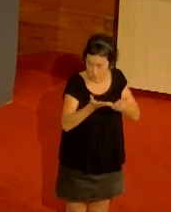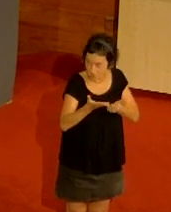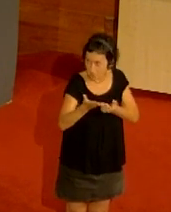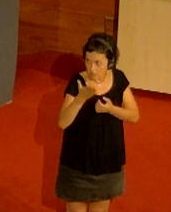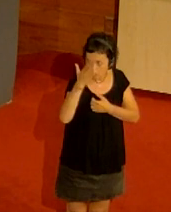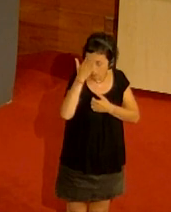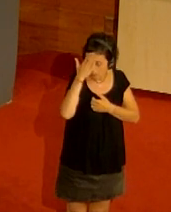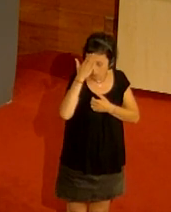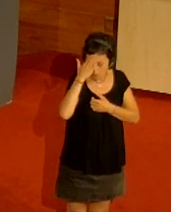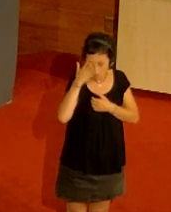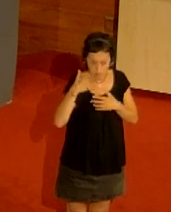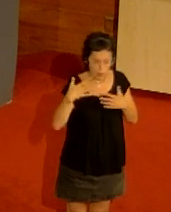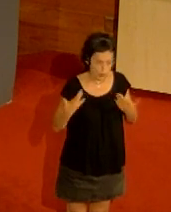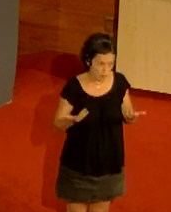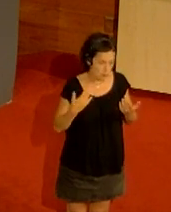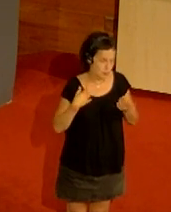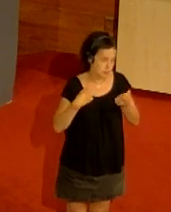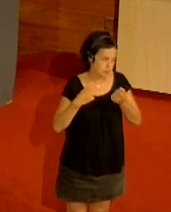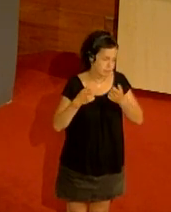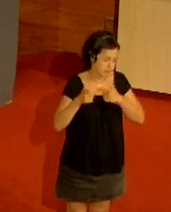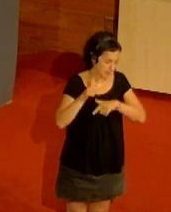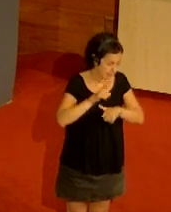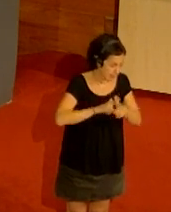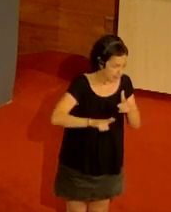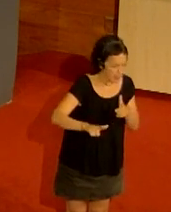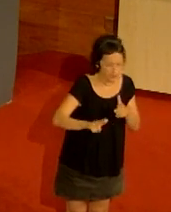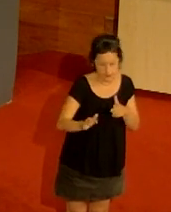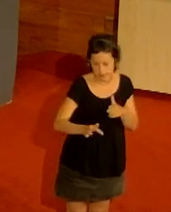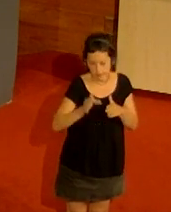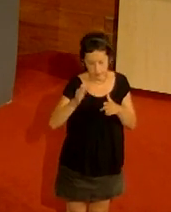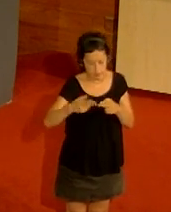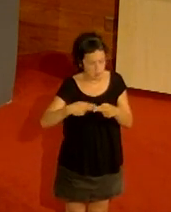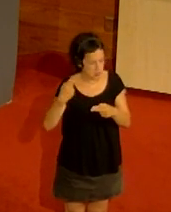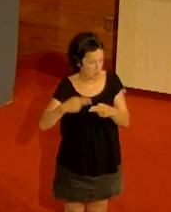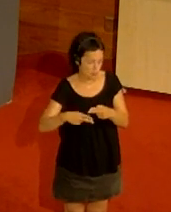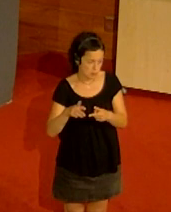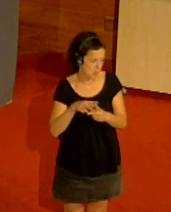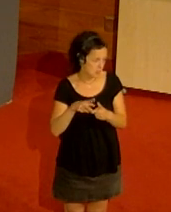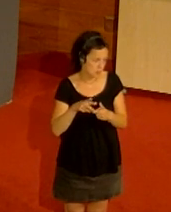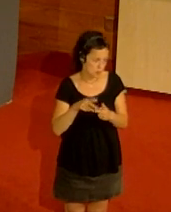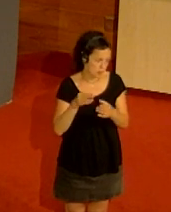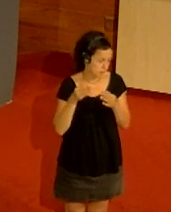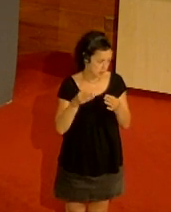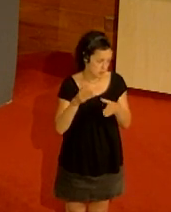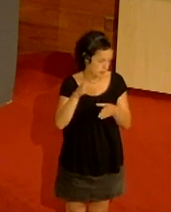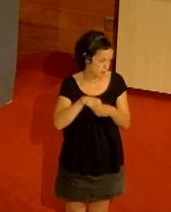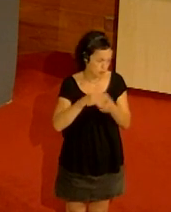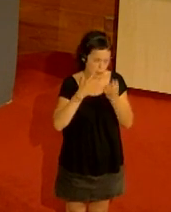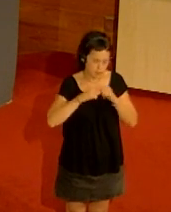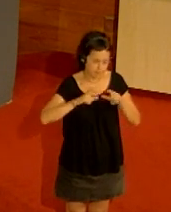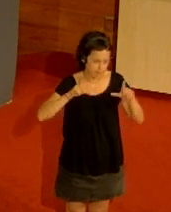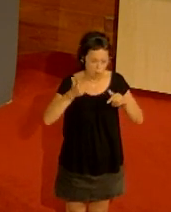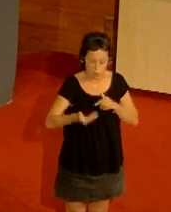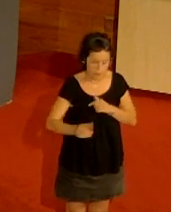pues sí, el viaje y la frontera. Sí, sigue estando ahí. Sí, sí. El centro sigue estando ahí.